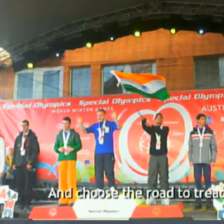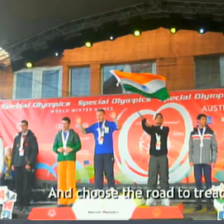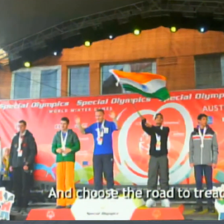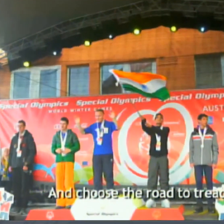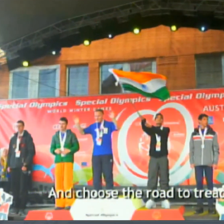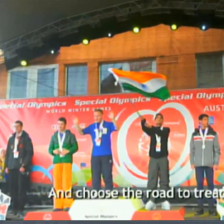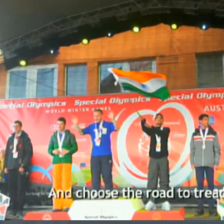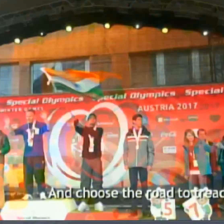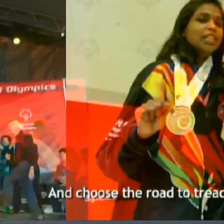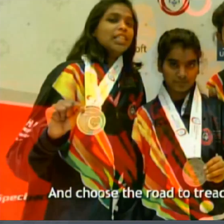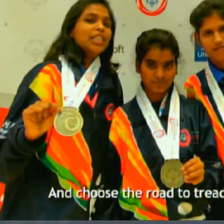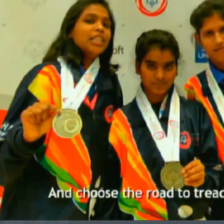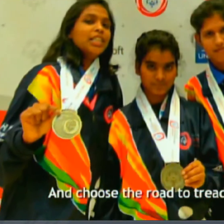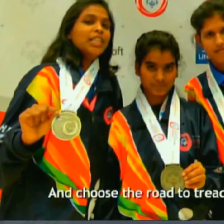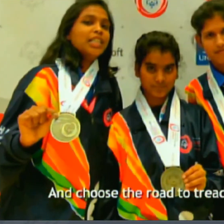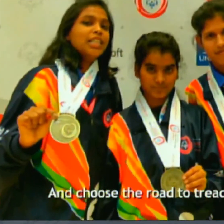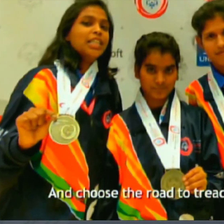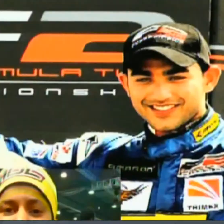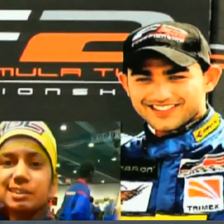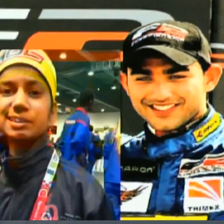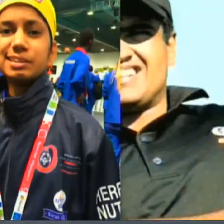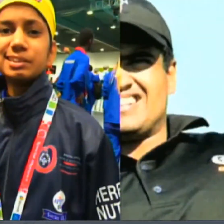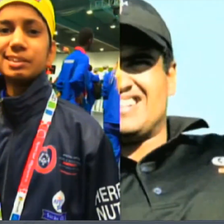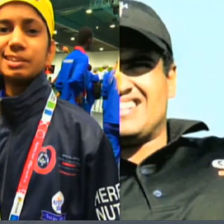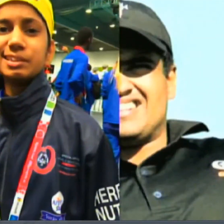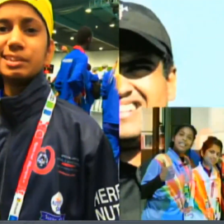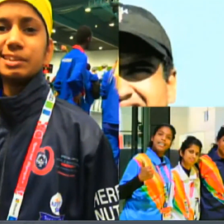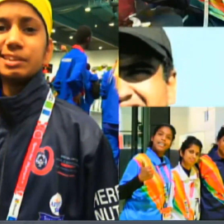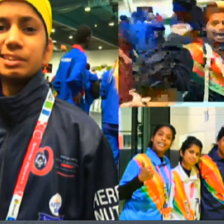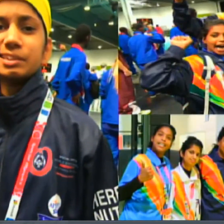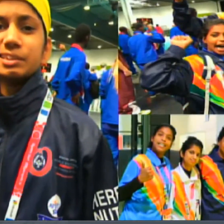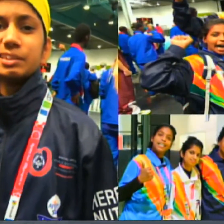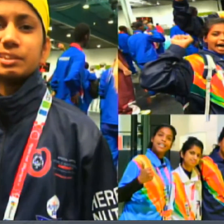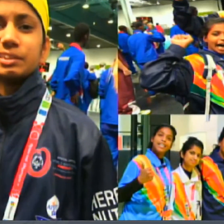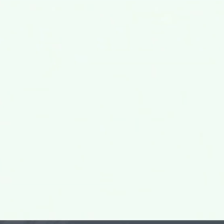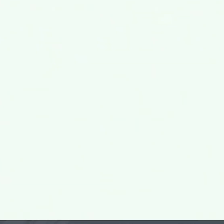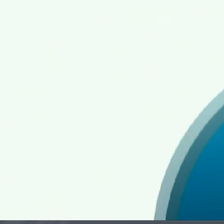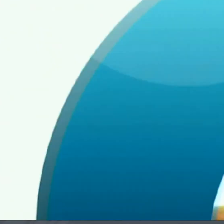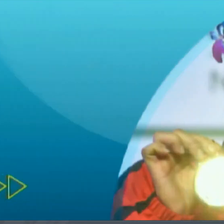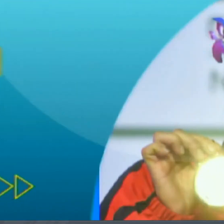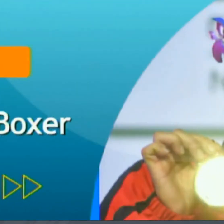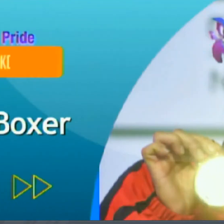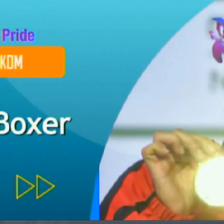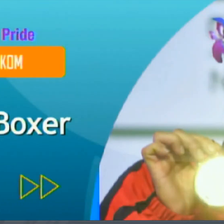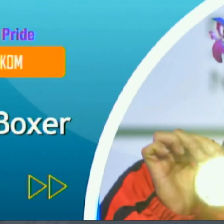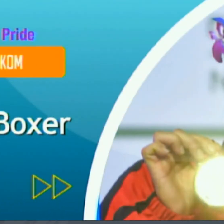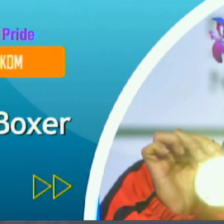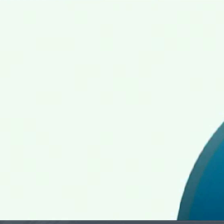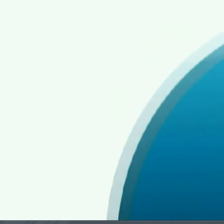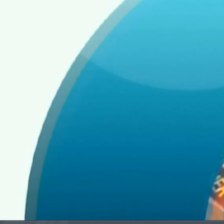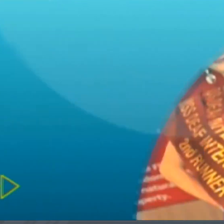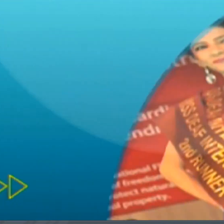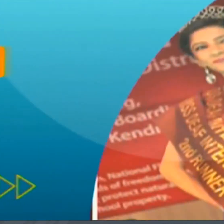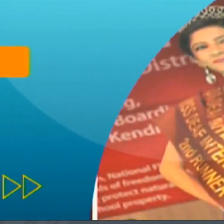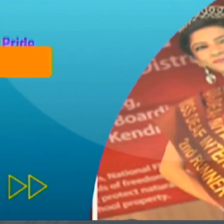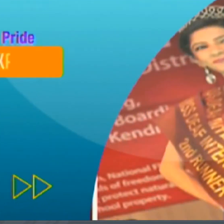रास्ता स्वयं चुने। कोई मन चाहा केंद्र चुने,